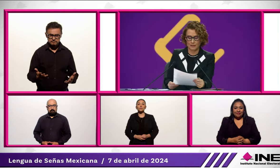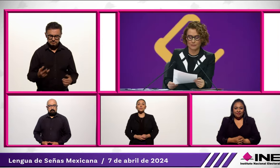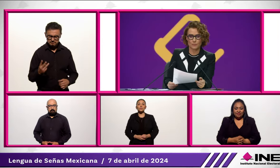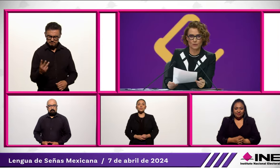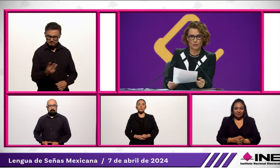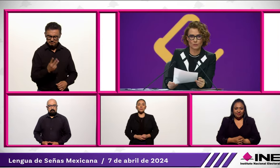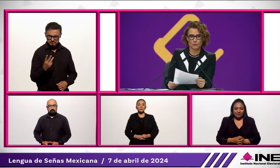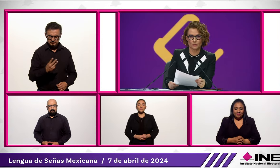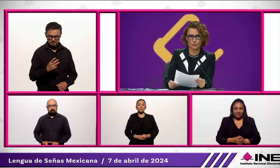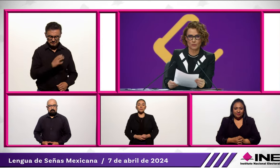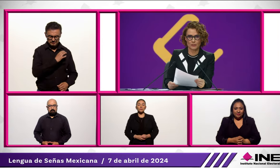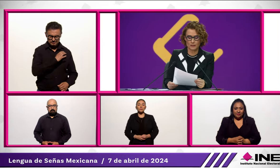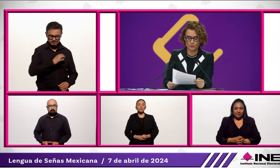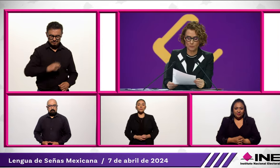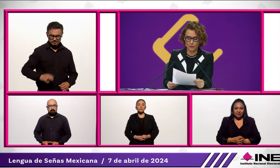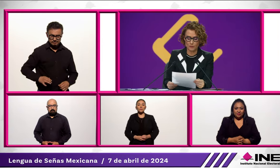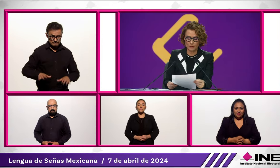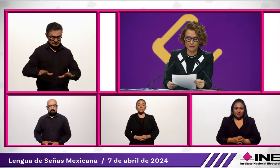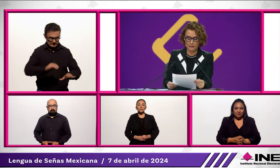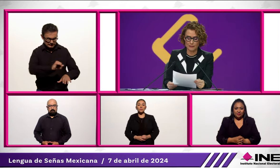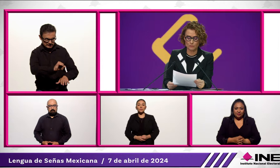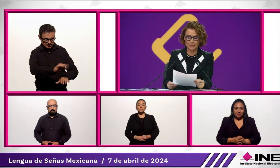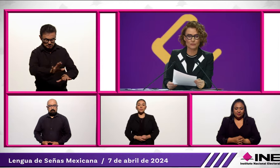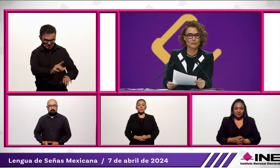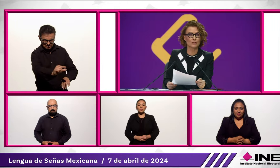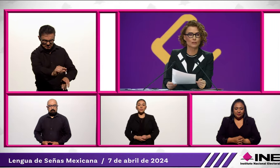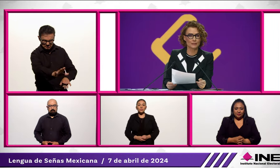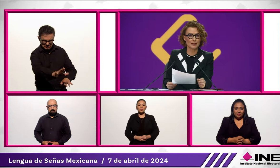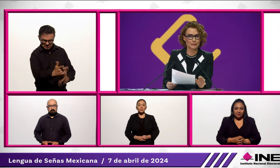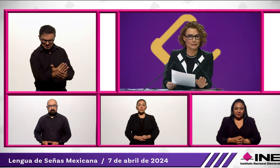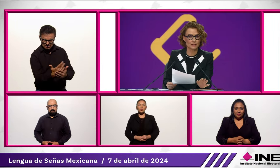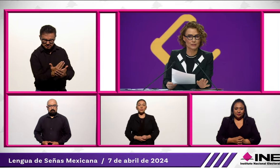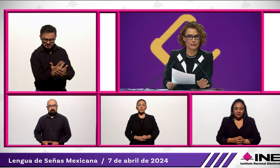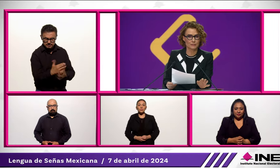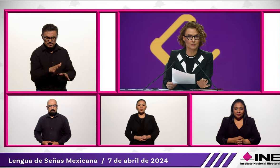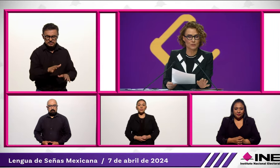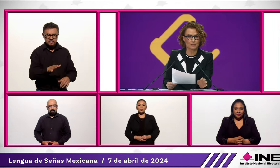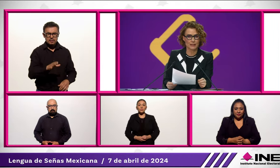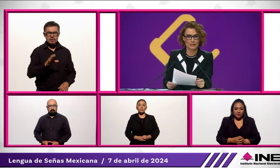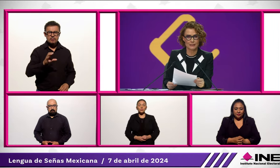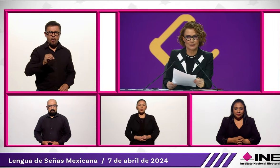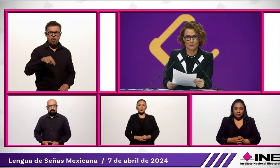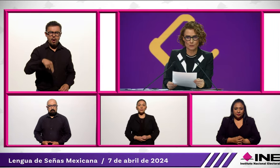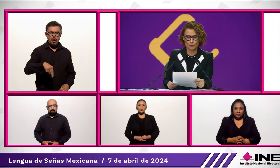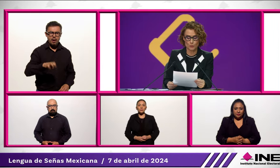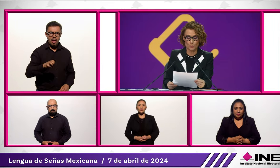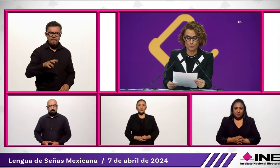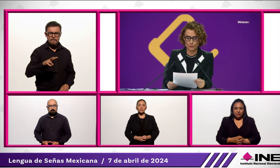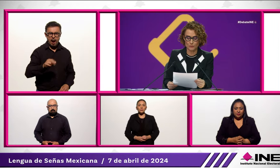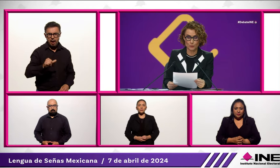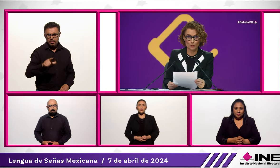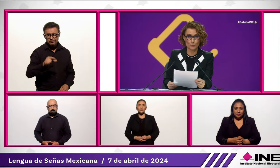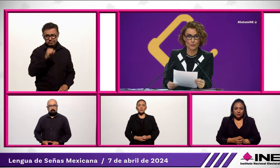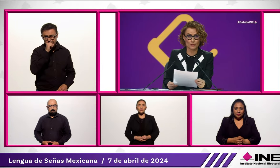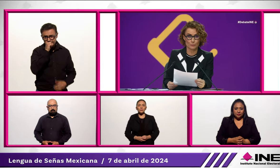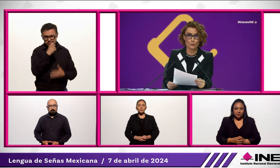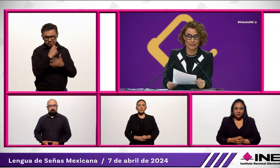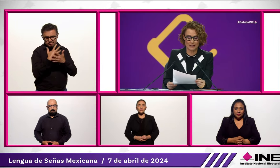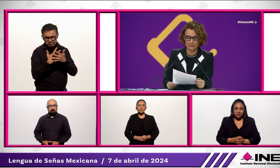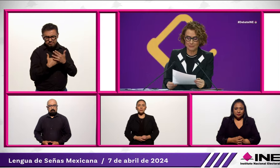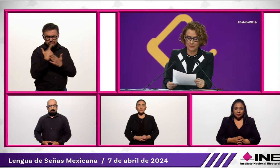de... Sí, voy en un segundo, candidato. Pero según datos del Coneval, y creo que aquí vamos a hablar